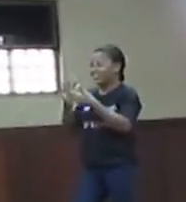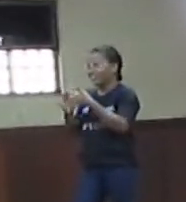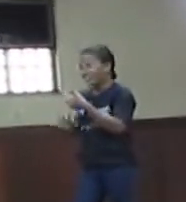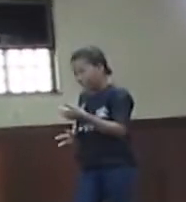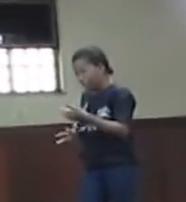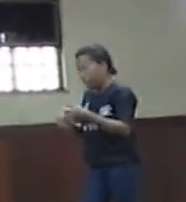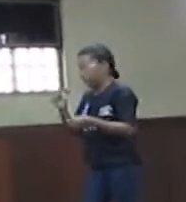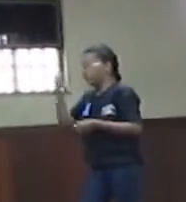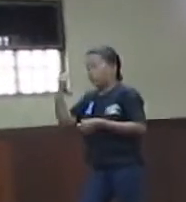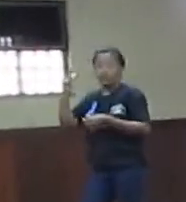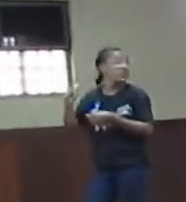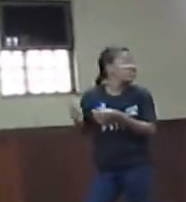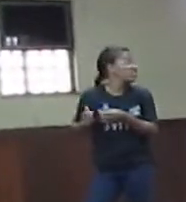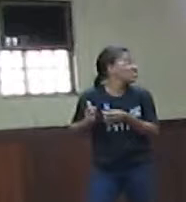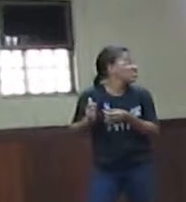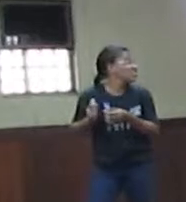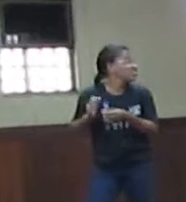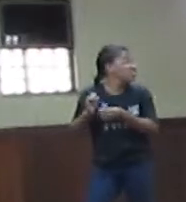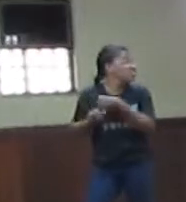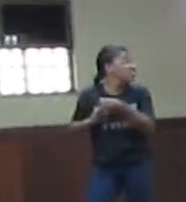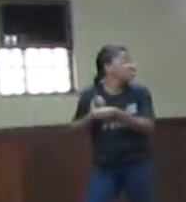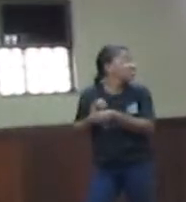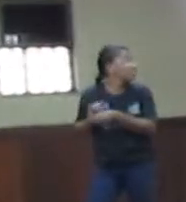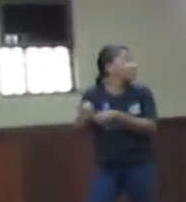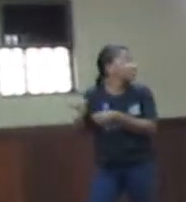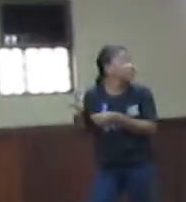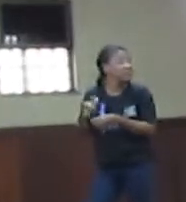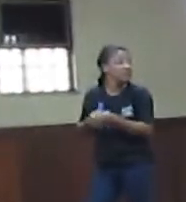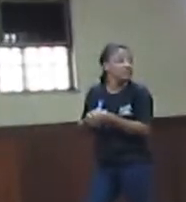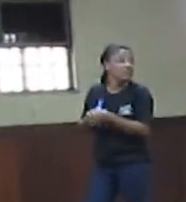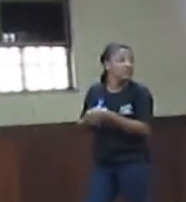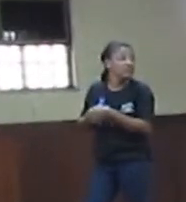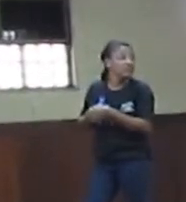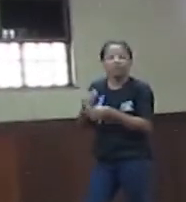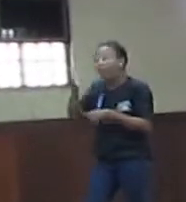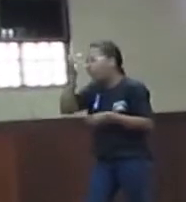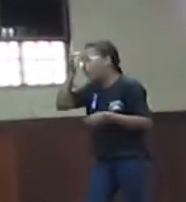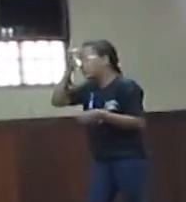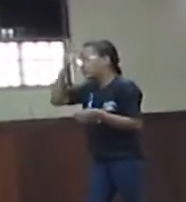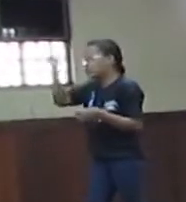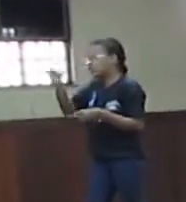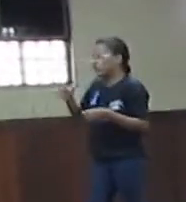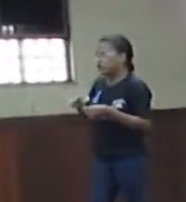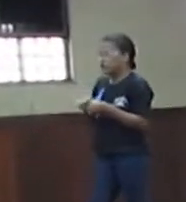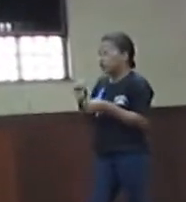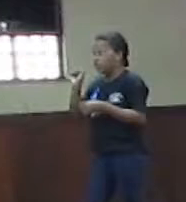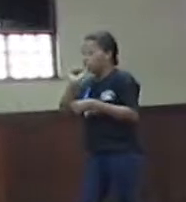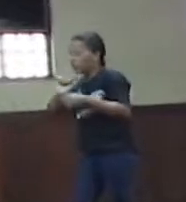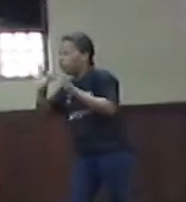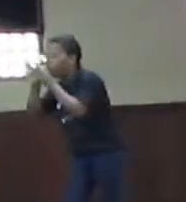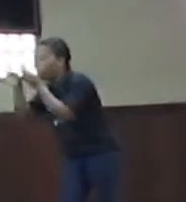outro aplicativo especial para aprender esse Libras. Com um design simples, é possível aprender